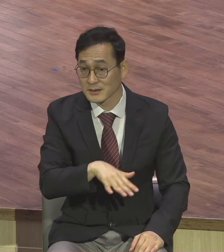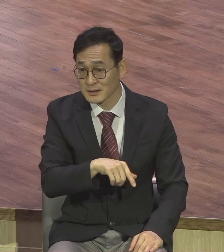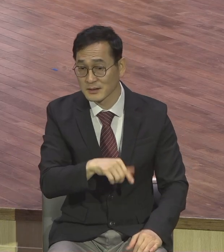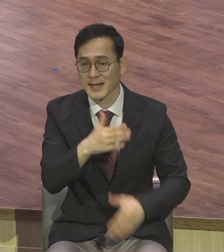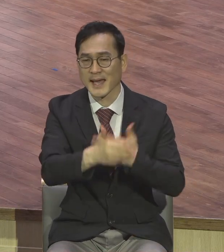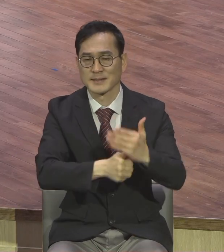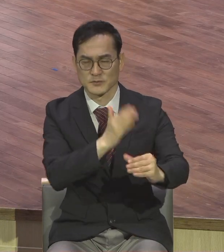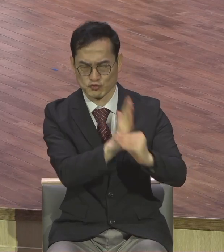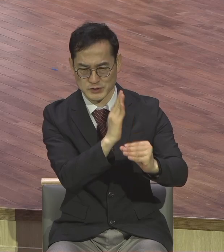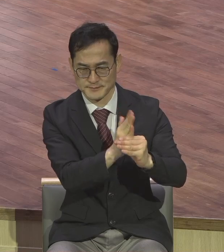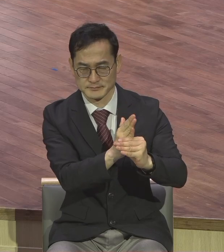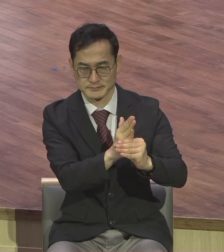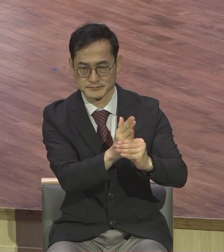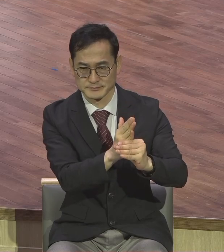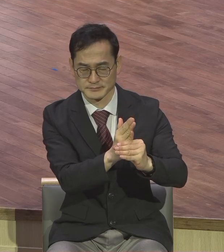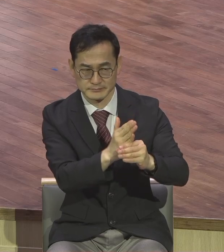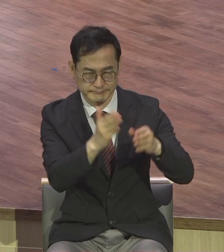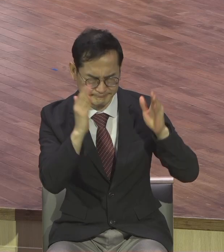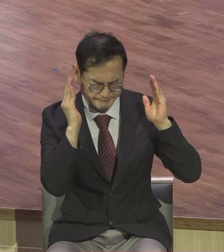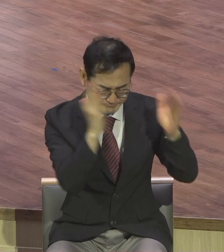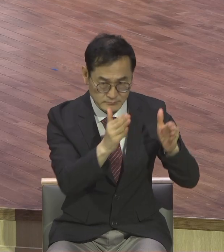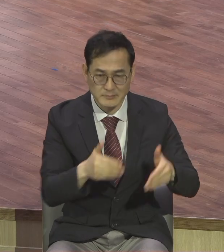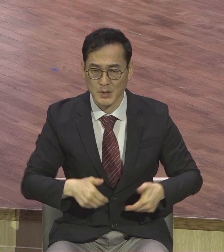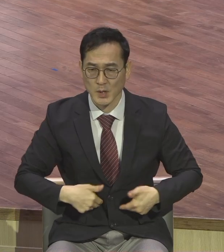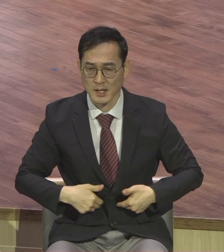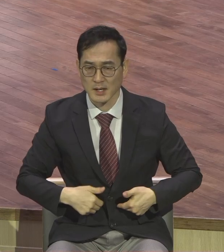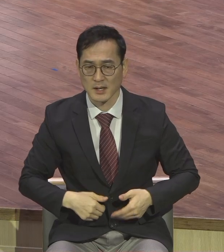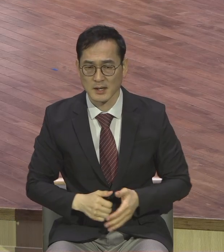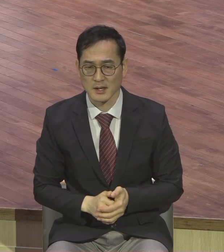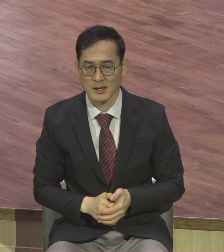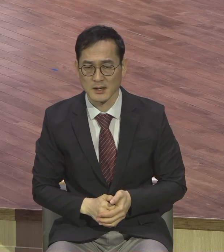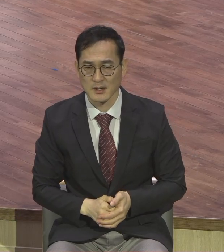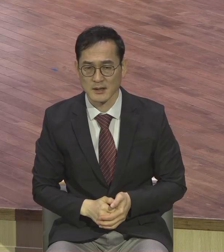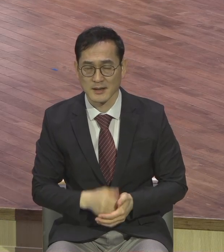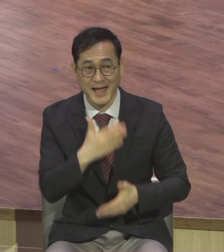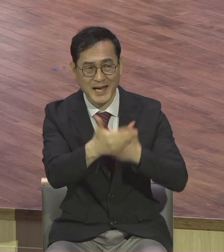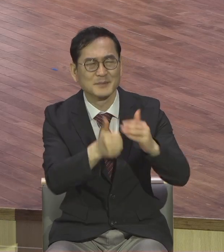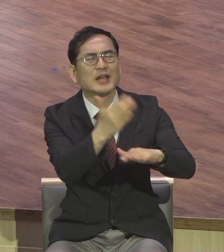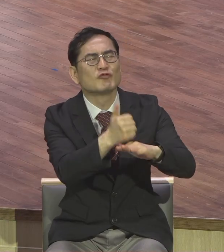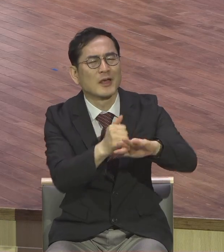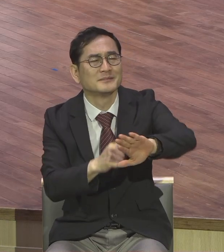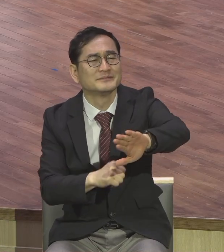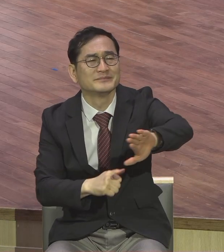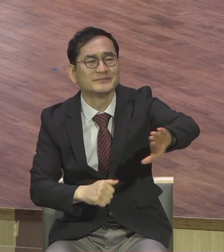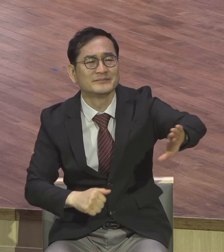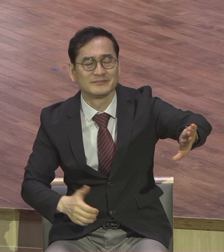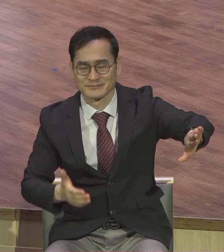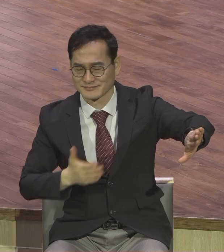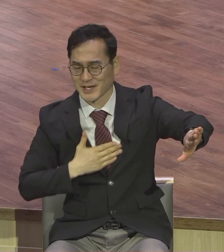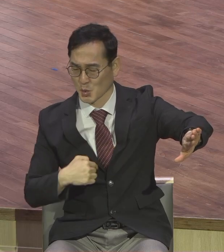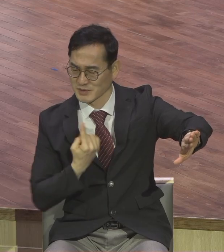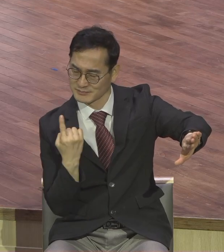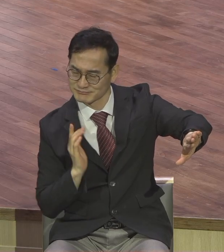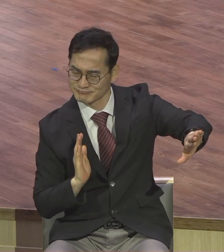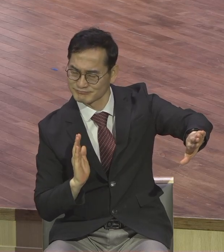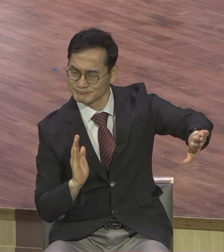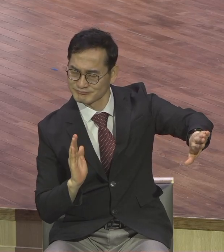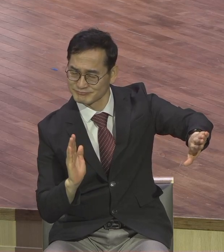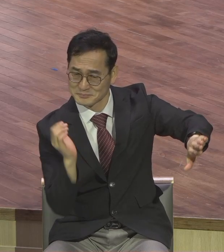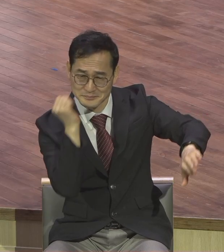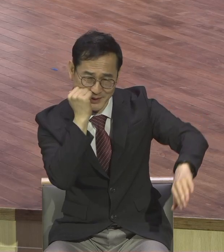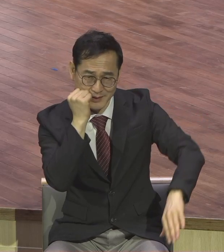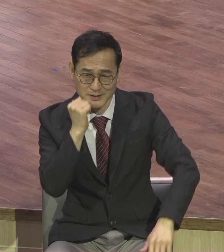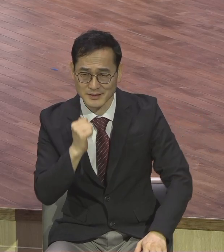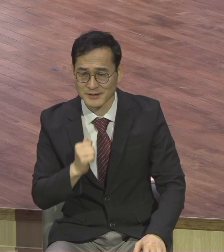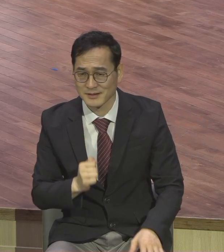하나님 중심으로 살아야 돼요. 내 실력, 나를 믿다가 망하지요. 그 정도가 아니라